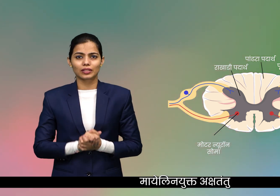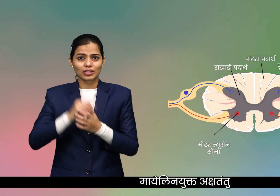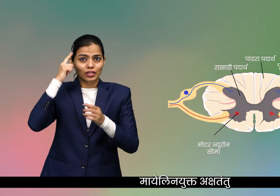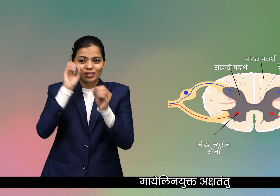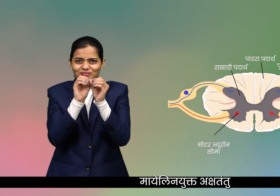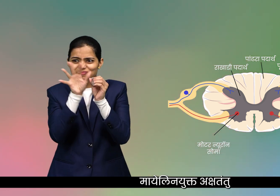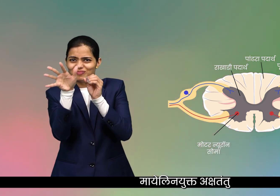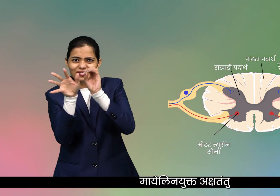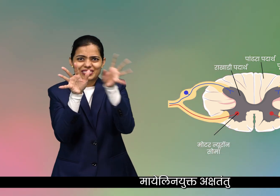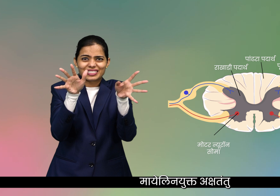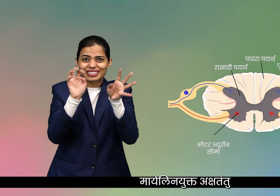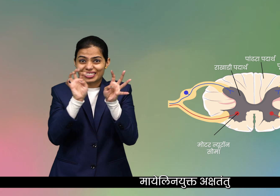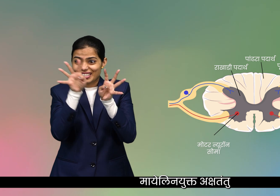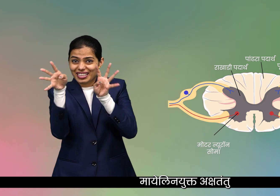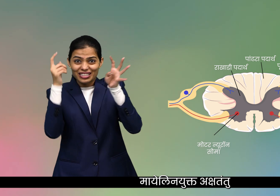मायलिन युक्त अक्षतंतू